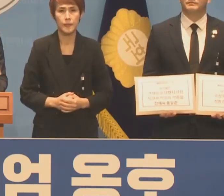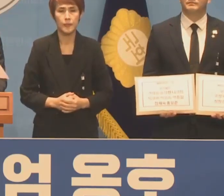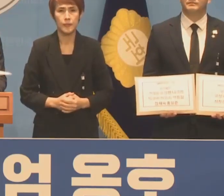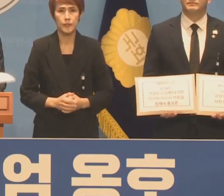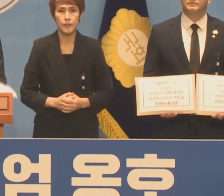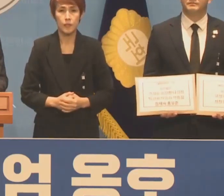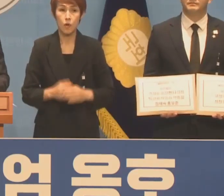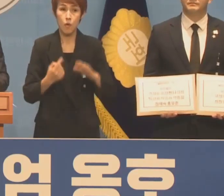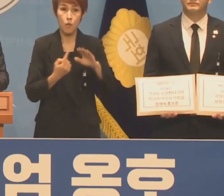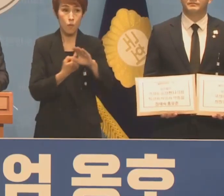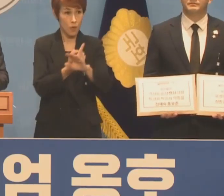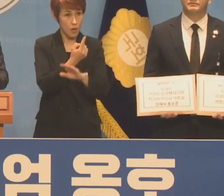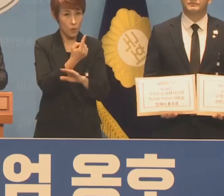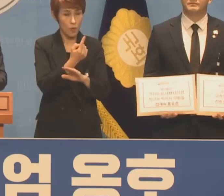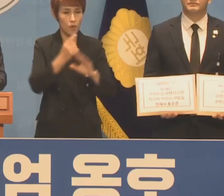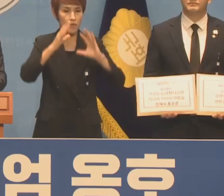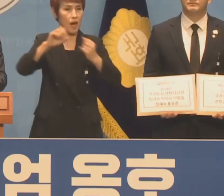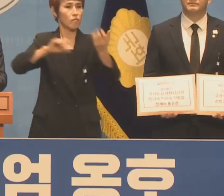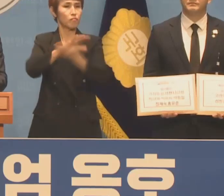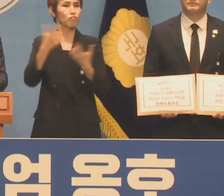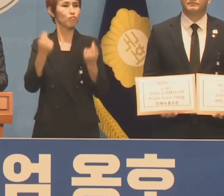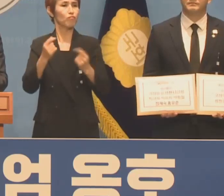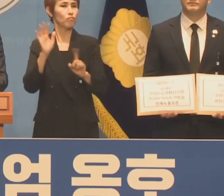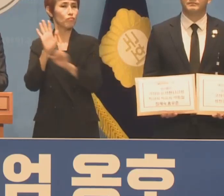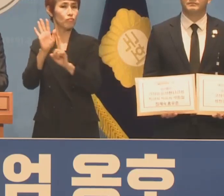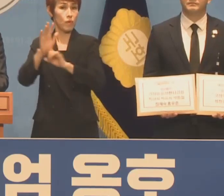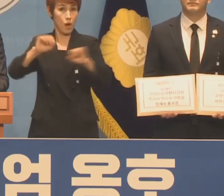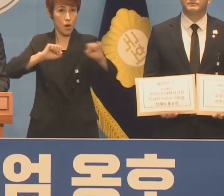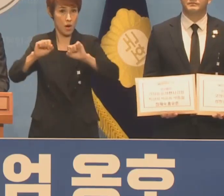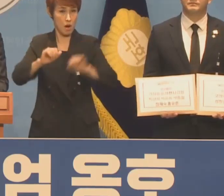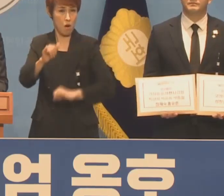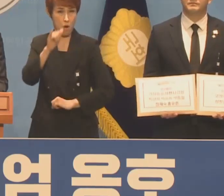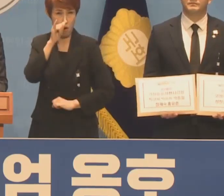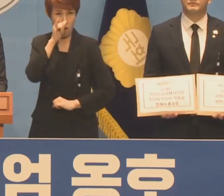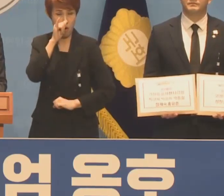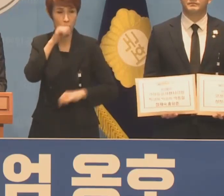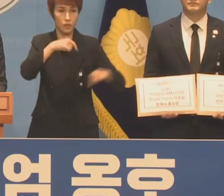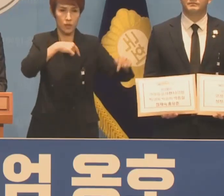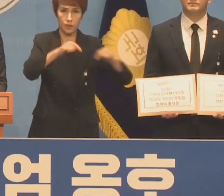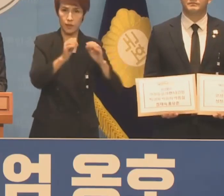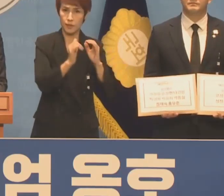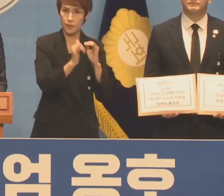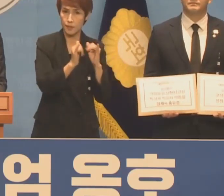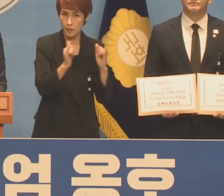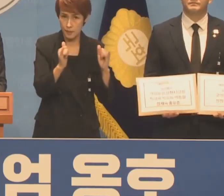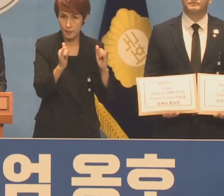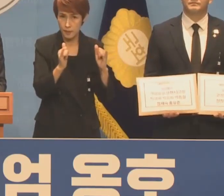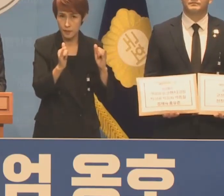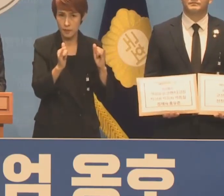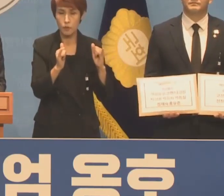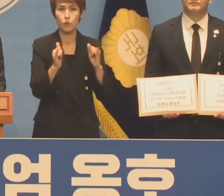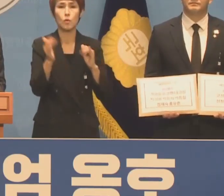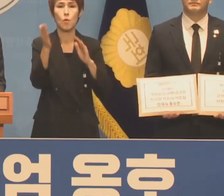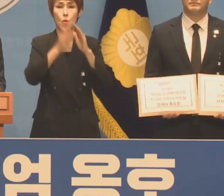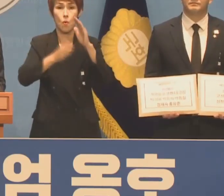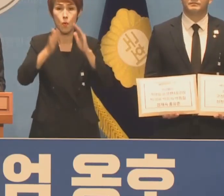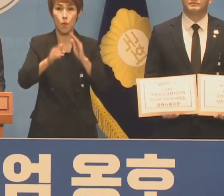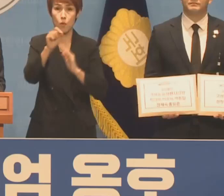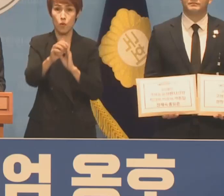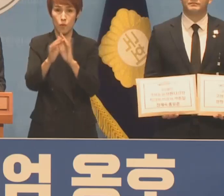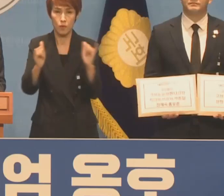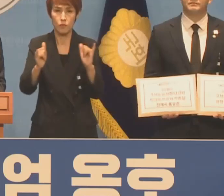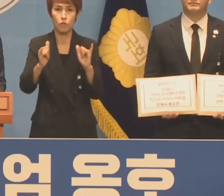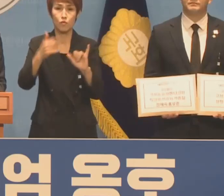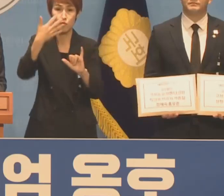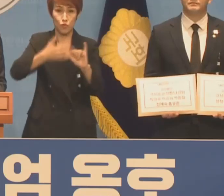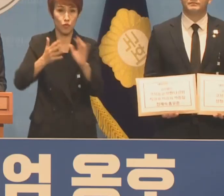이 외에도 내란 선전 선동 행위를 일삼는 정치인과 공공인사들 그리고 극우 유튜버에